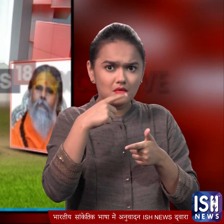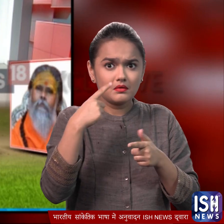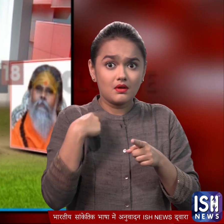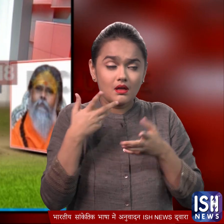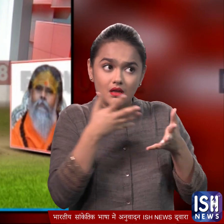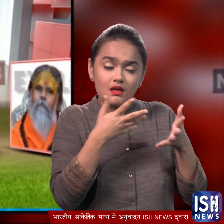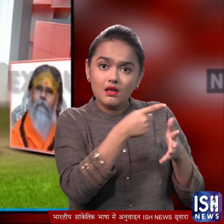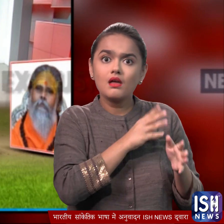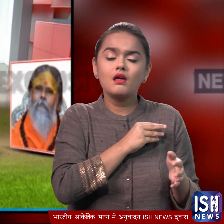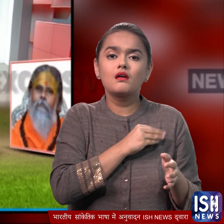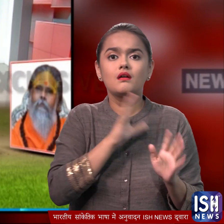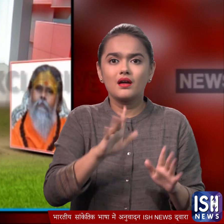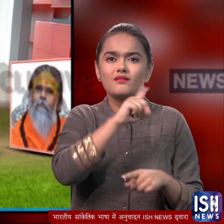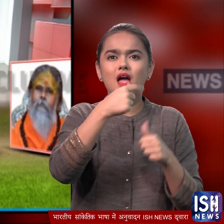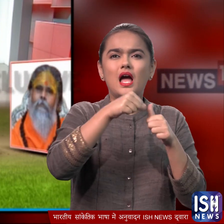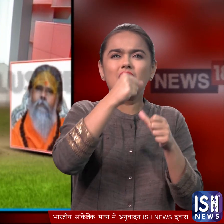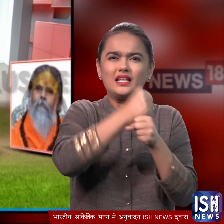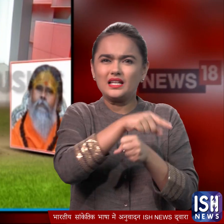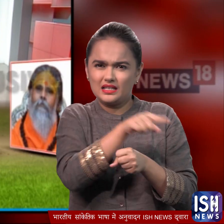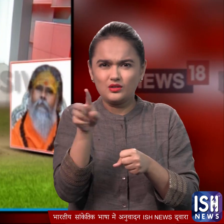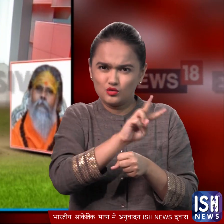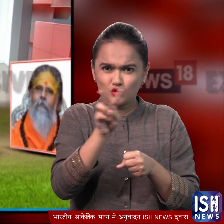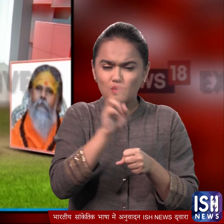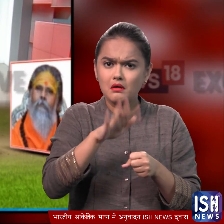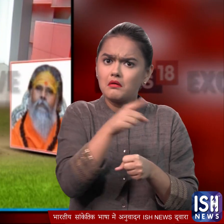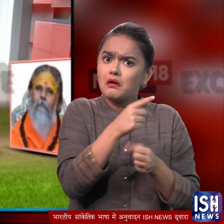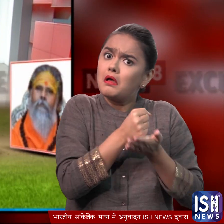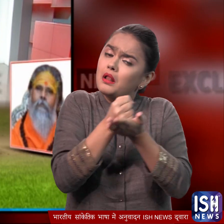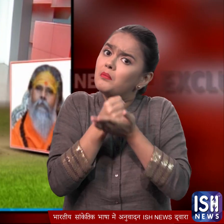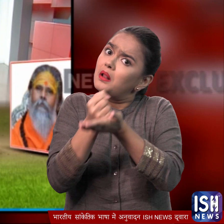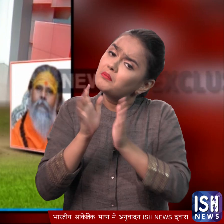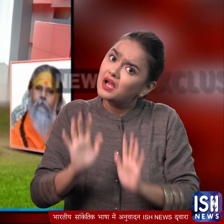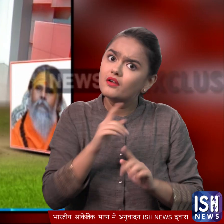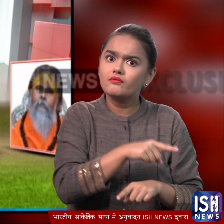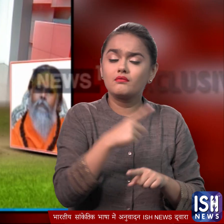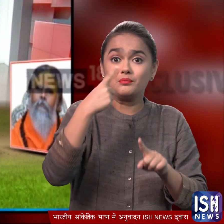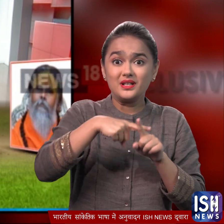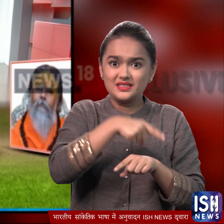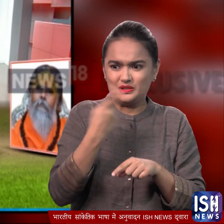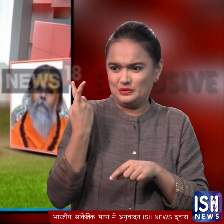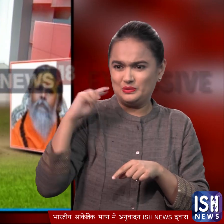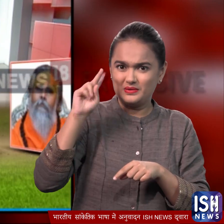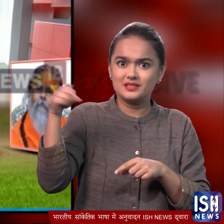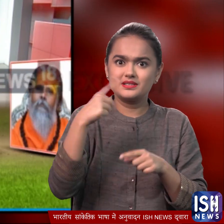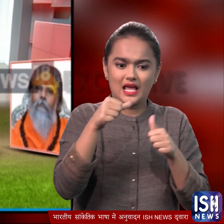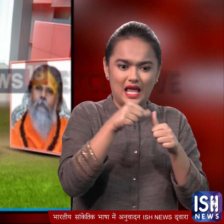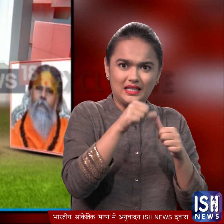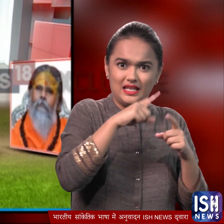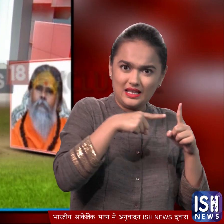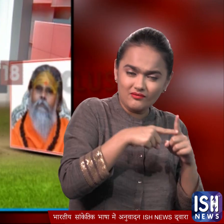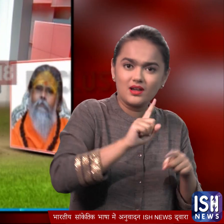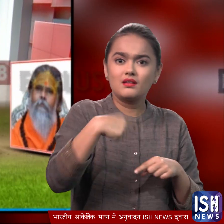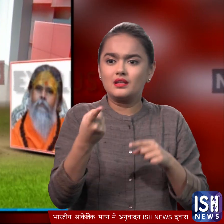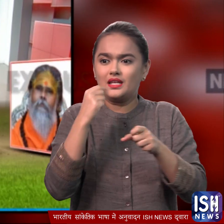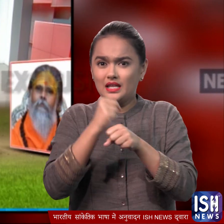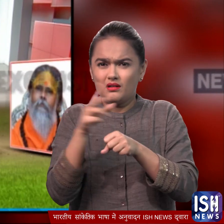काम में आद्या तिवारी और उनके बेटे संदीप तिवारी भी आनंद गिरी का साथ देते थे। यही नहीं, खबर है 2 दिन पहले ही आद्या तिवारी और नरेंद्र गिरी